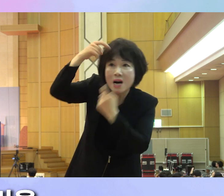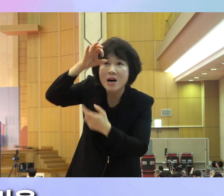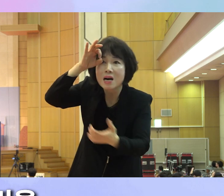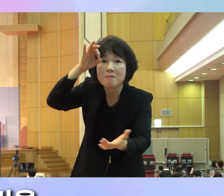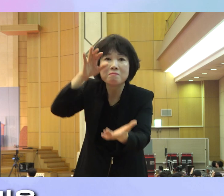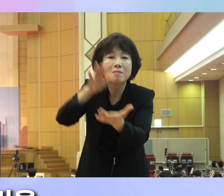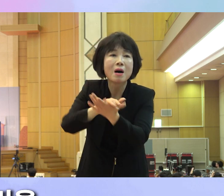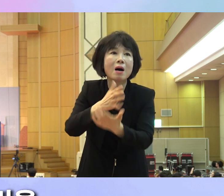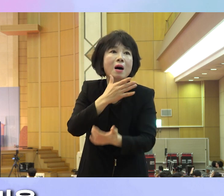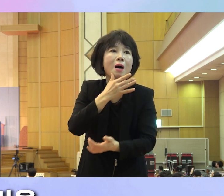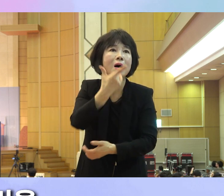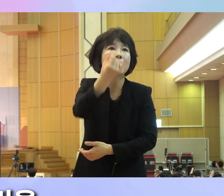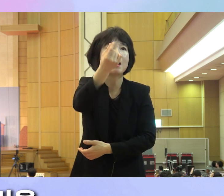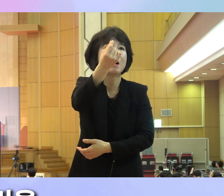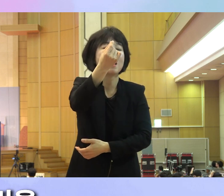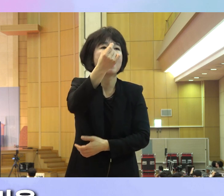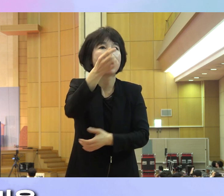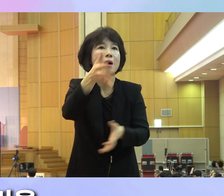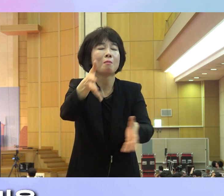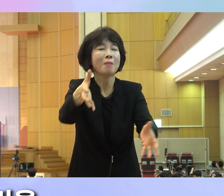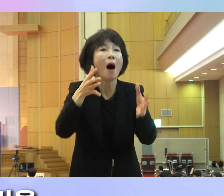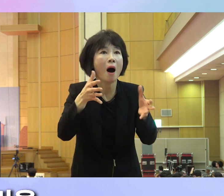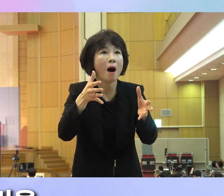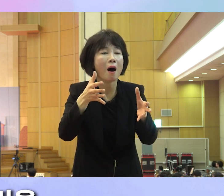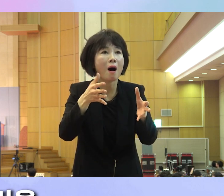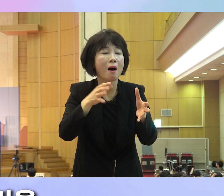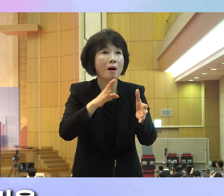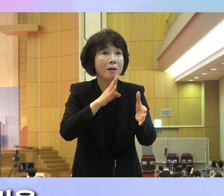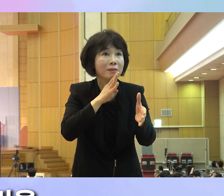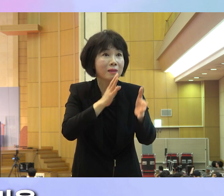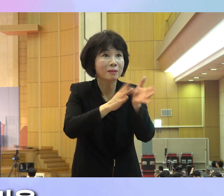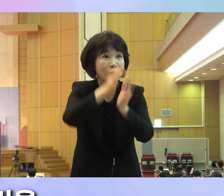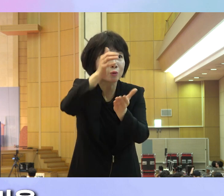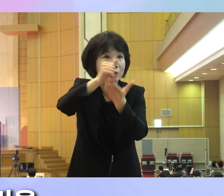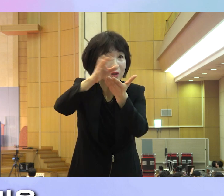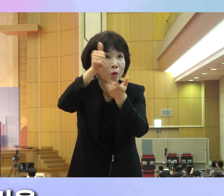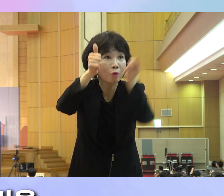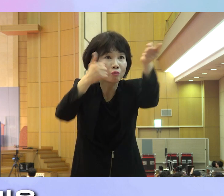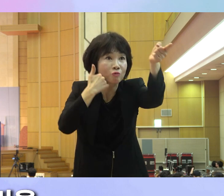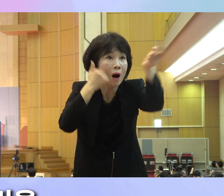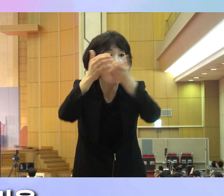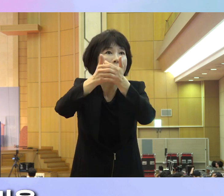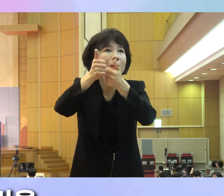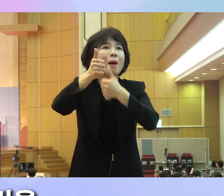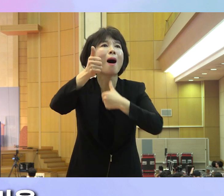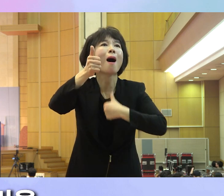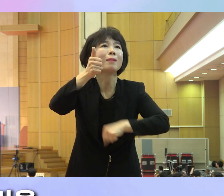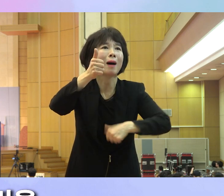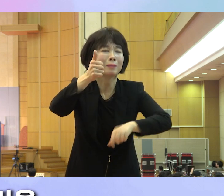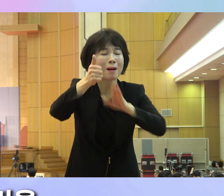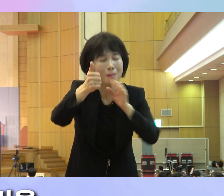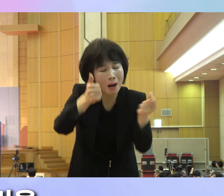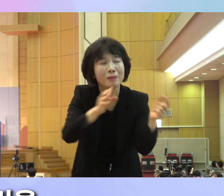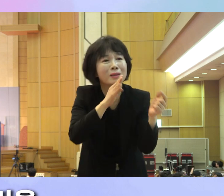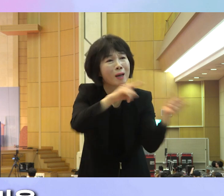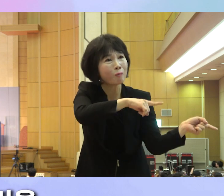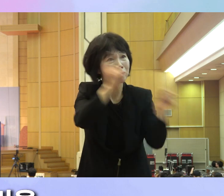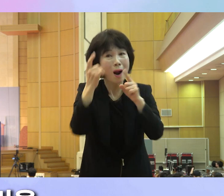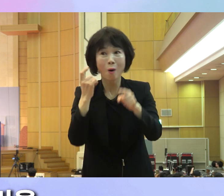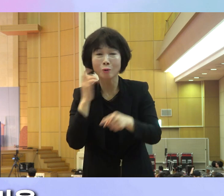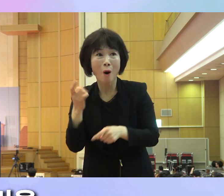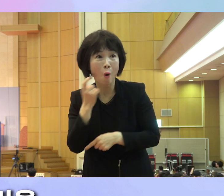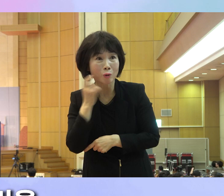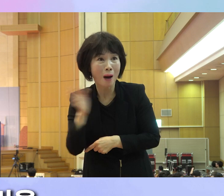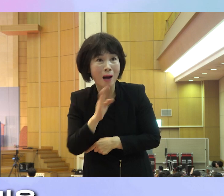백부장까지도 인정을 아니할 수가 없는 거예요. 야, 진짜 부활했구나. 예수님이 진짜 부활했구나. 예수